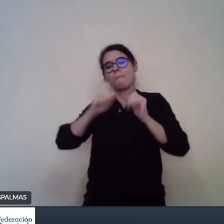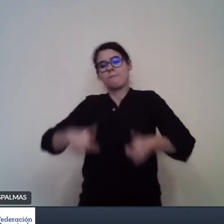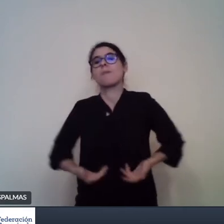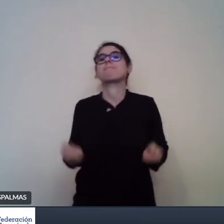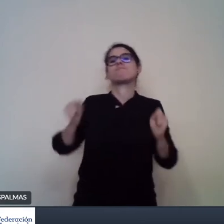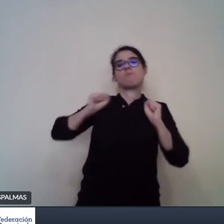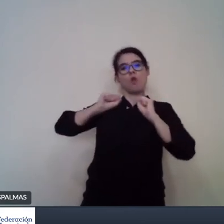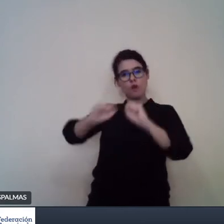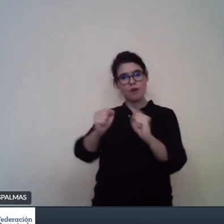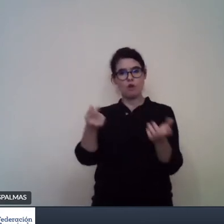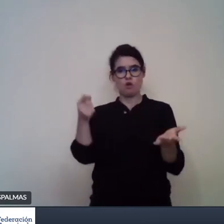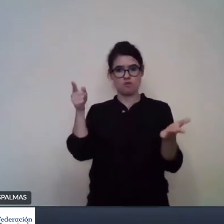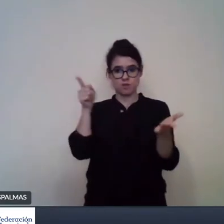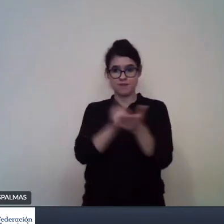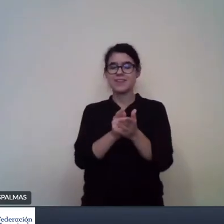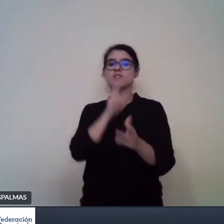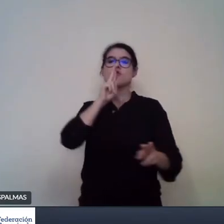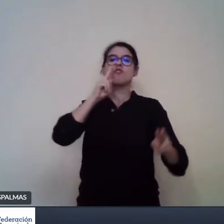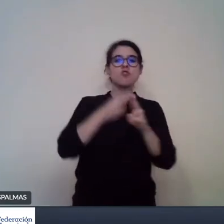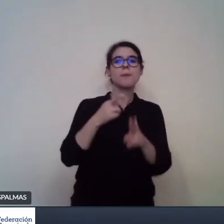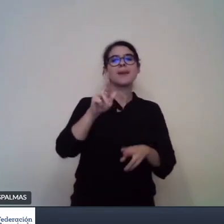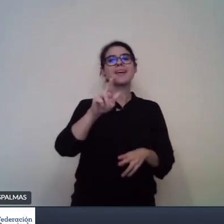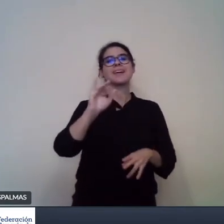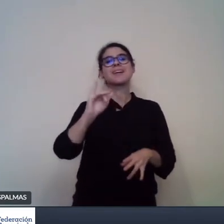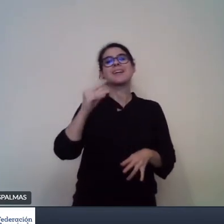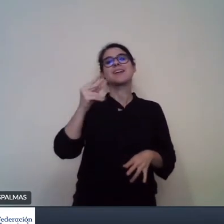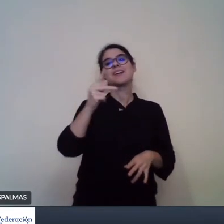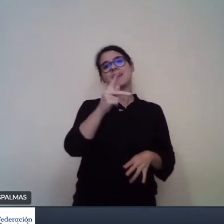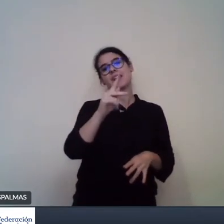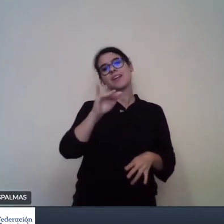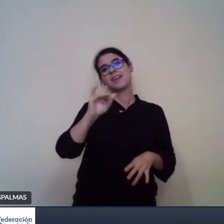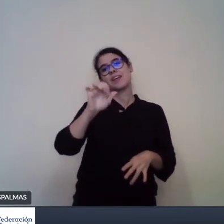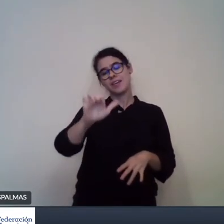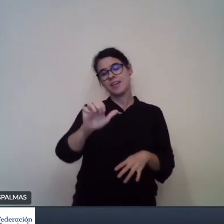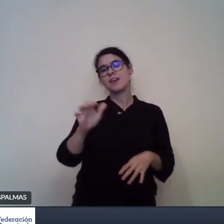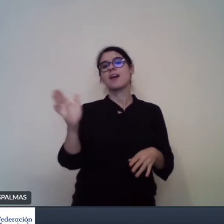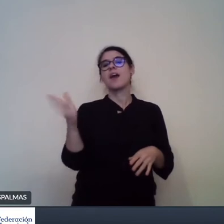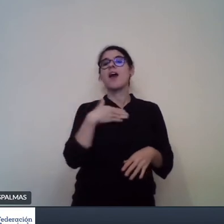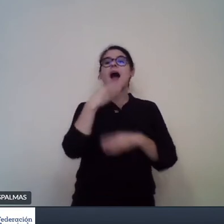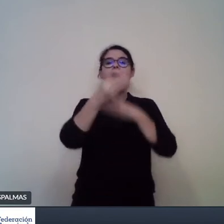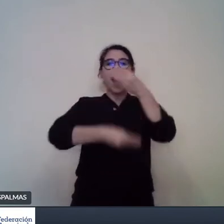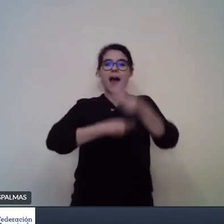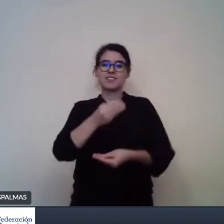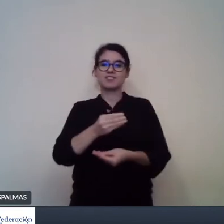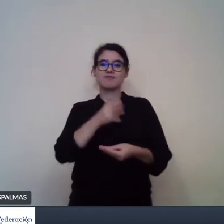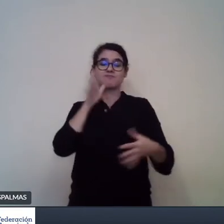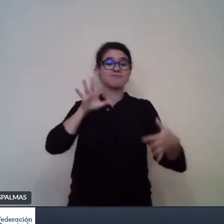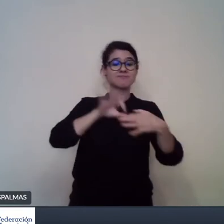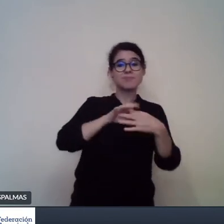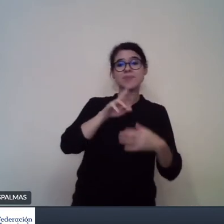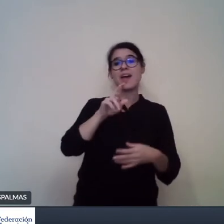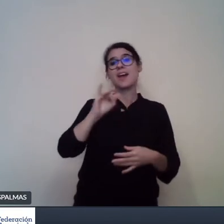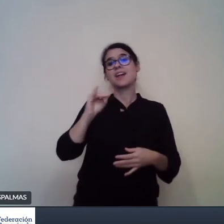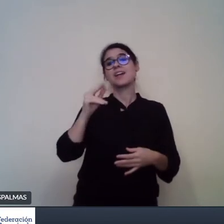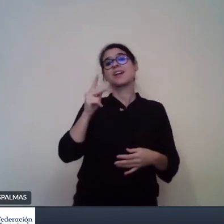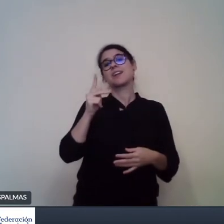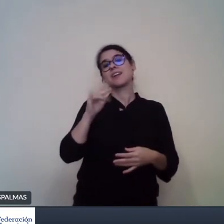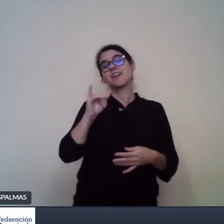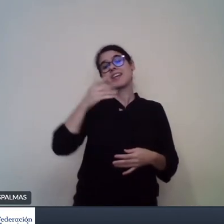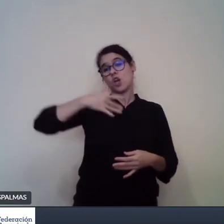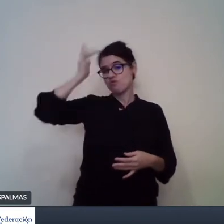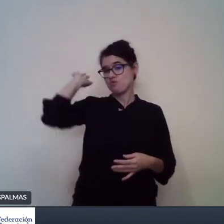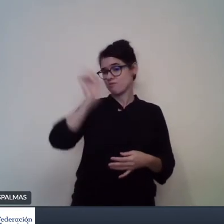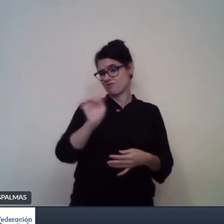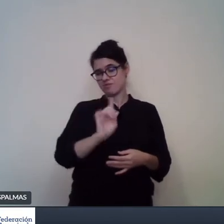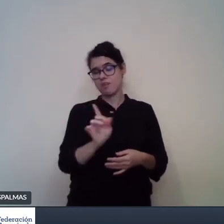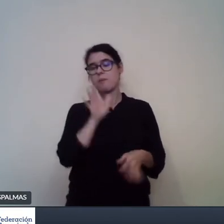vuelve para tirar, se llama Ricky Action, no por Ricky Rubio, pero se llama Ricky Action. En esta situación, o sea, en esta